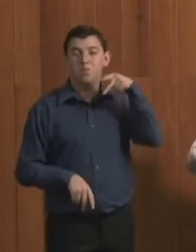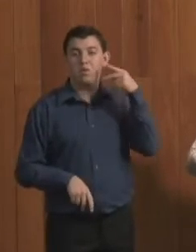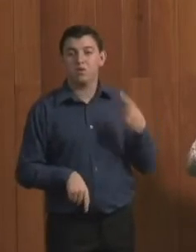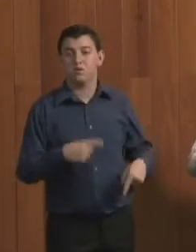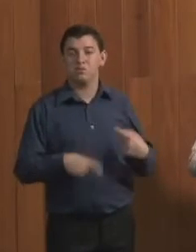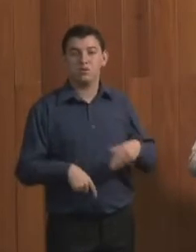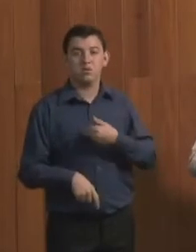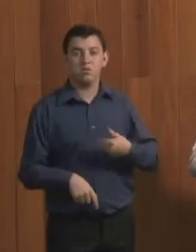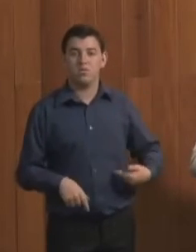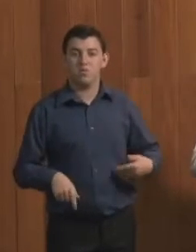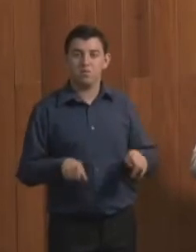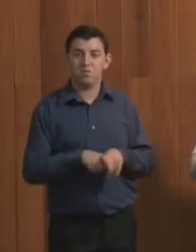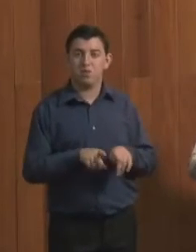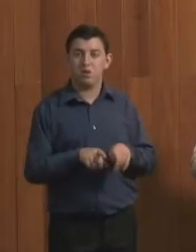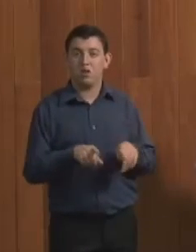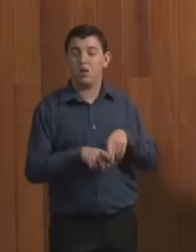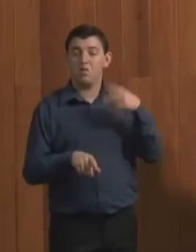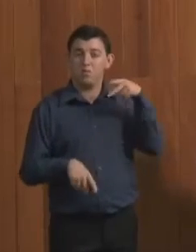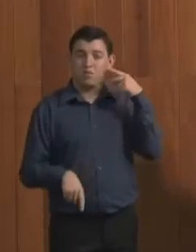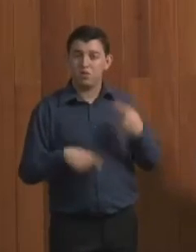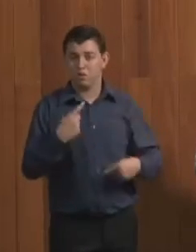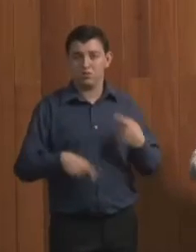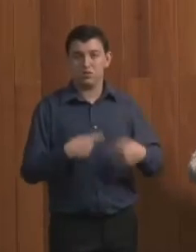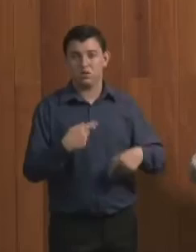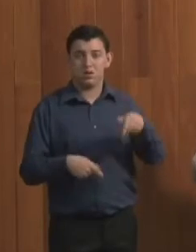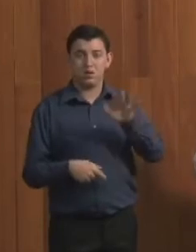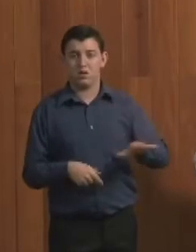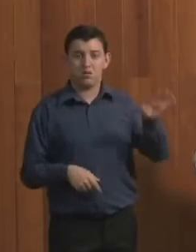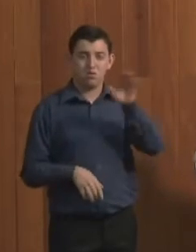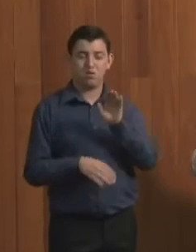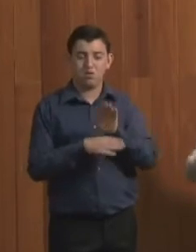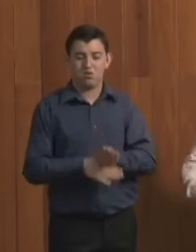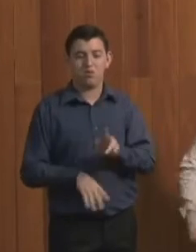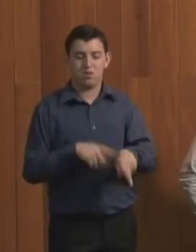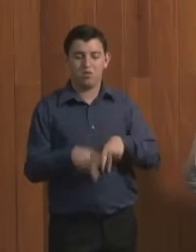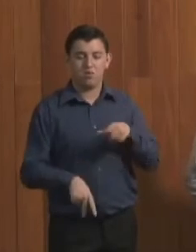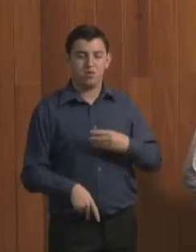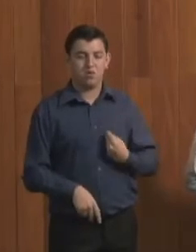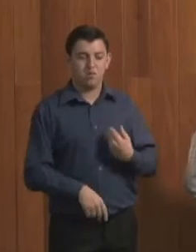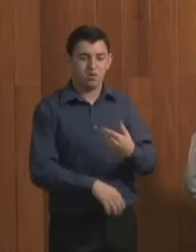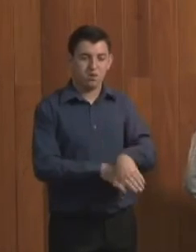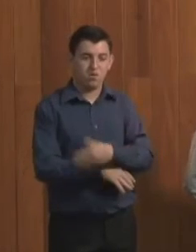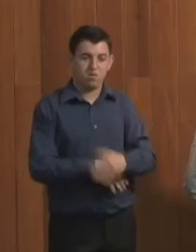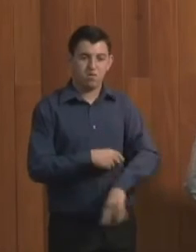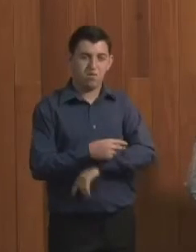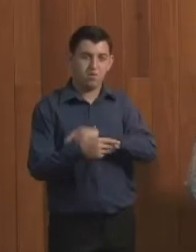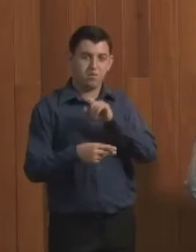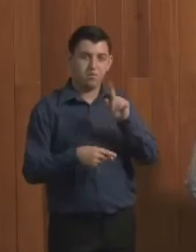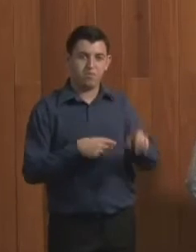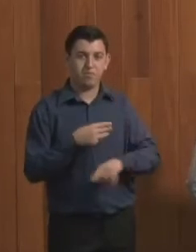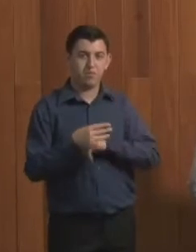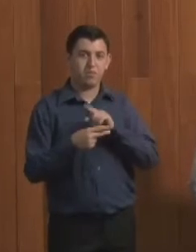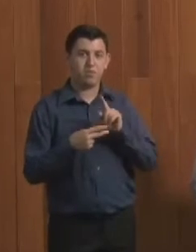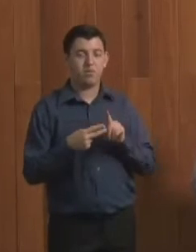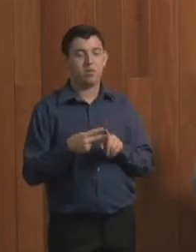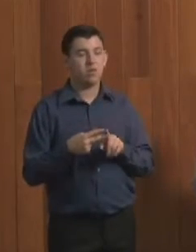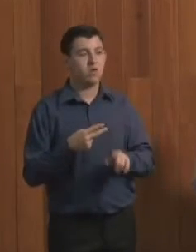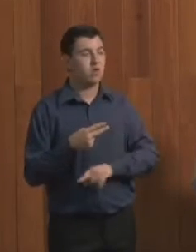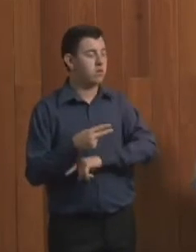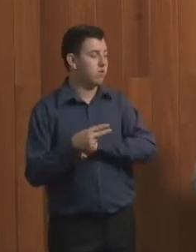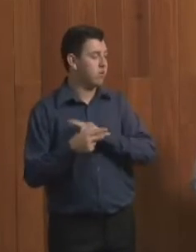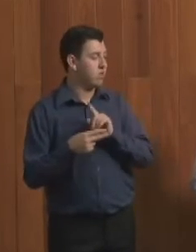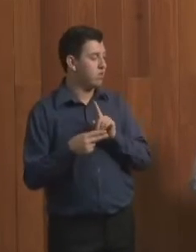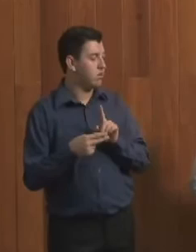Política Nacional da População em Situação de Rua. Eu queria fazer destaque também aqui